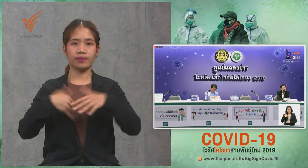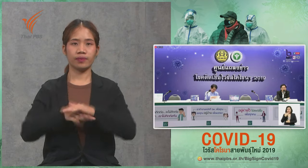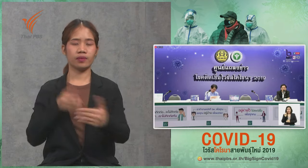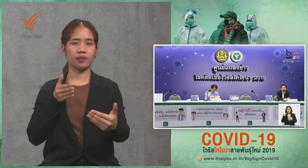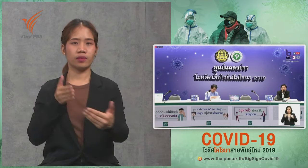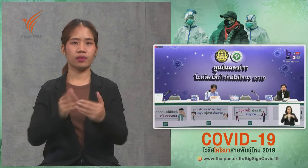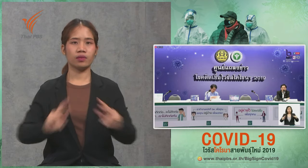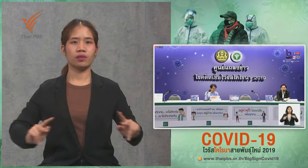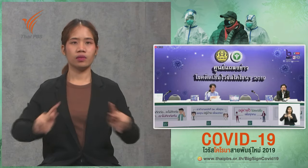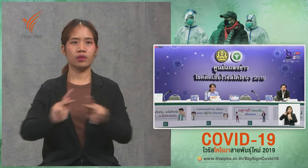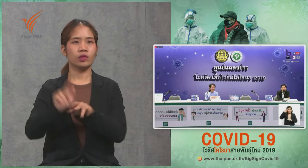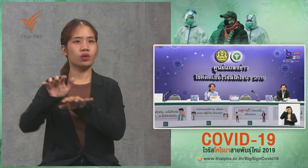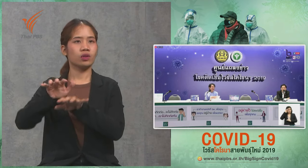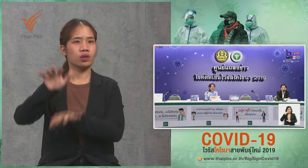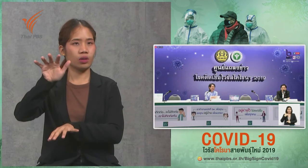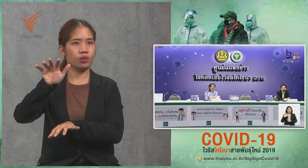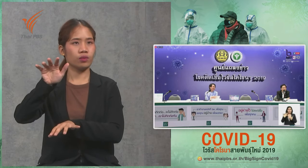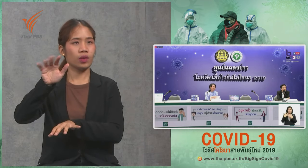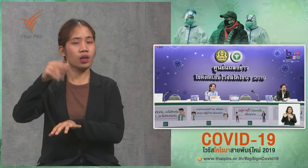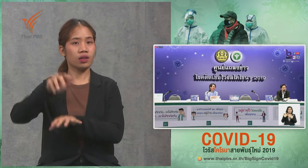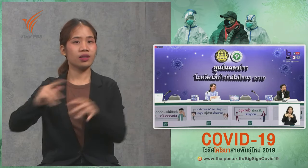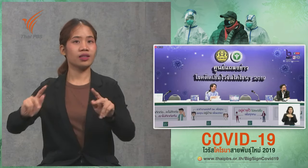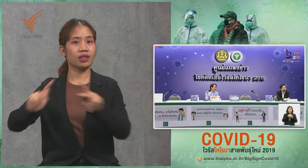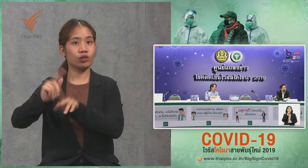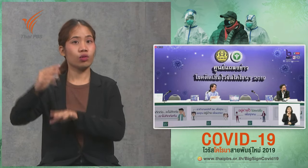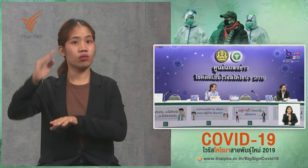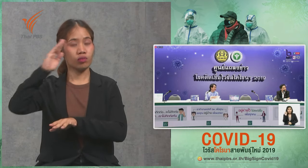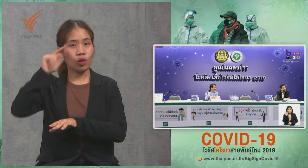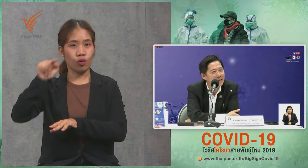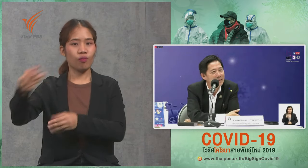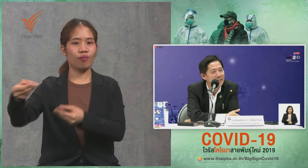ากกระทรวงกลาโหมนะครับ